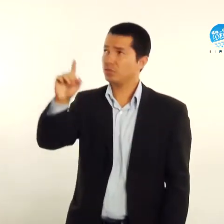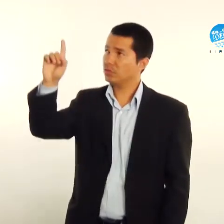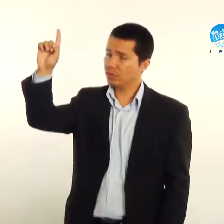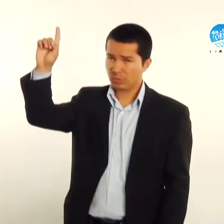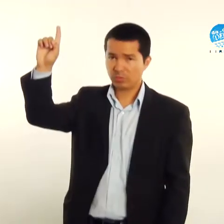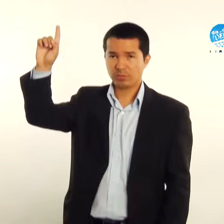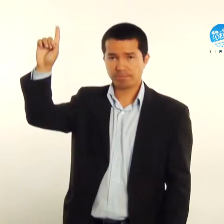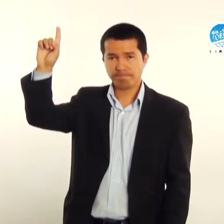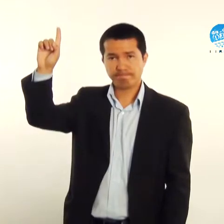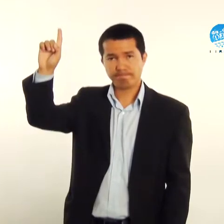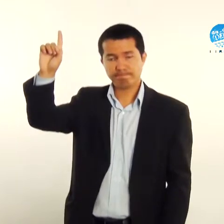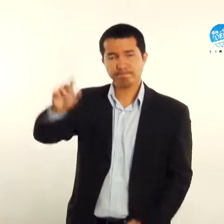Filho de Deus.